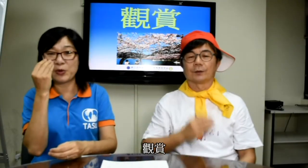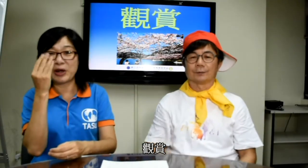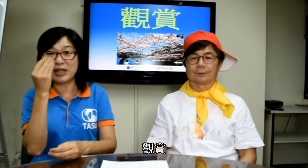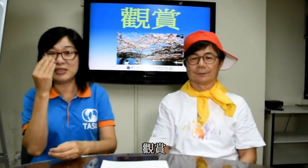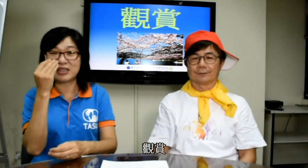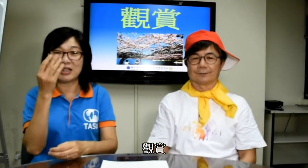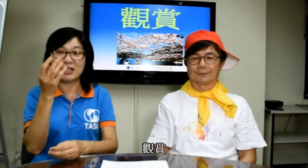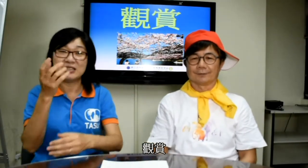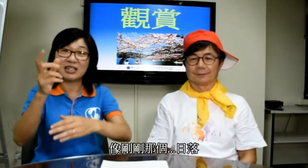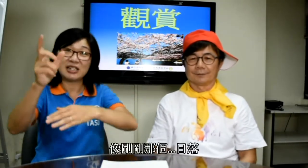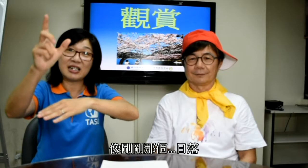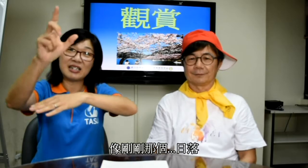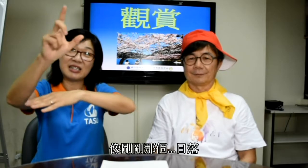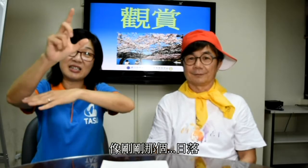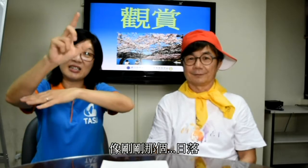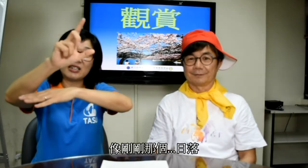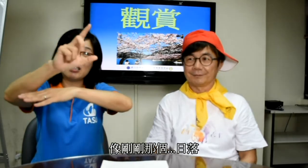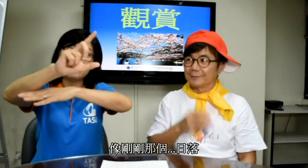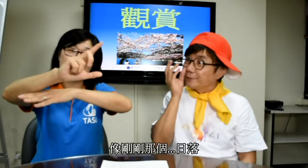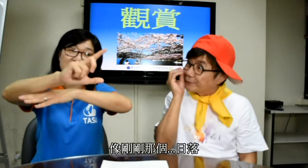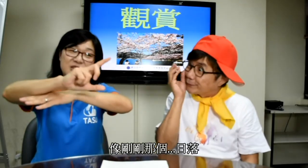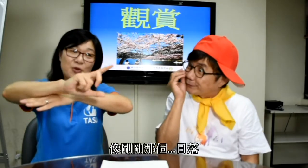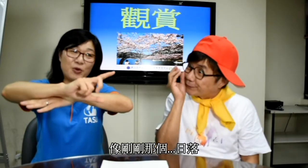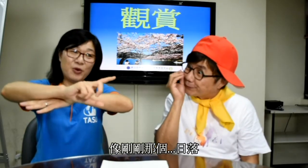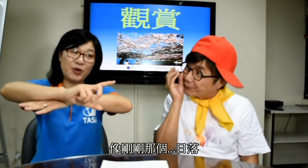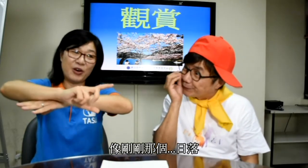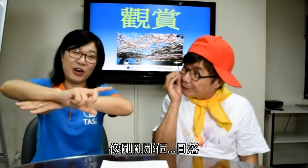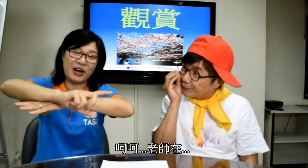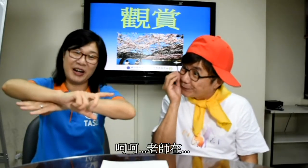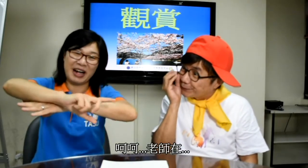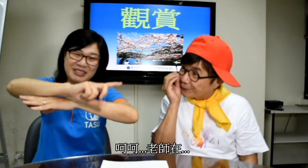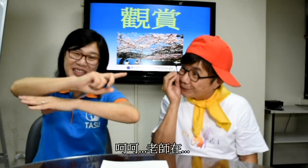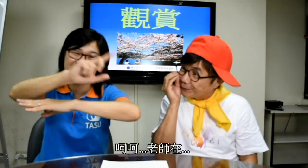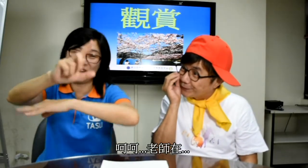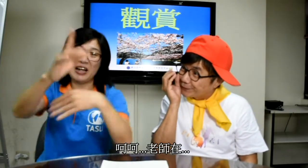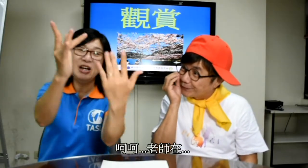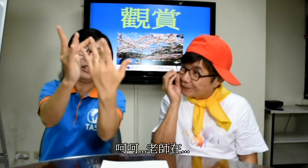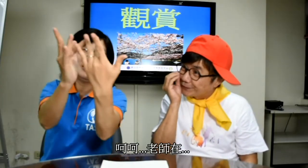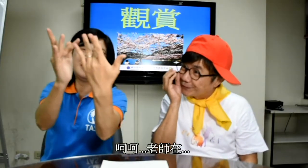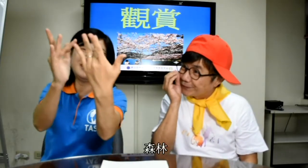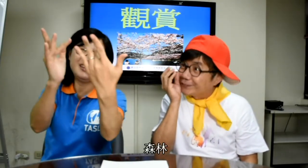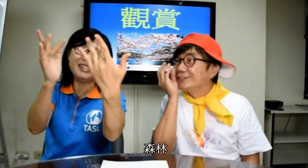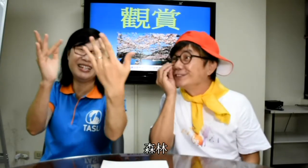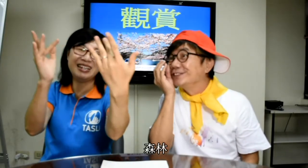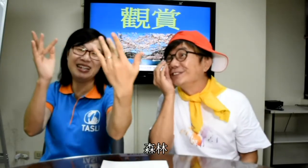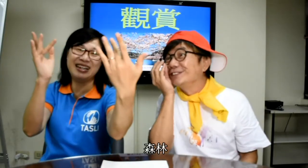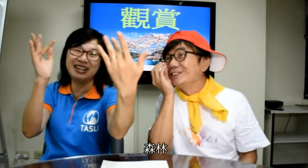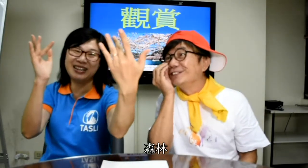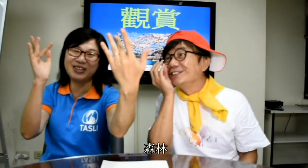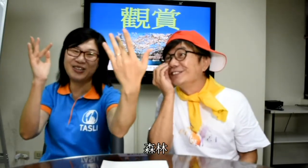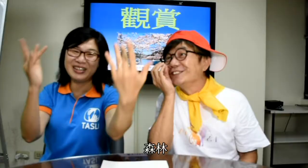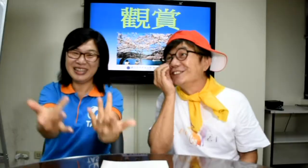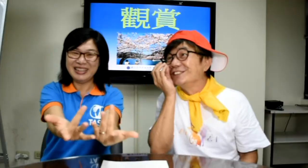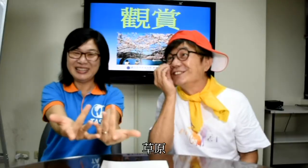观赏。像刚刚那个日落，老师在森林、